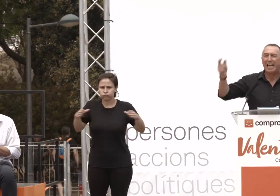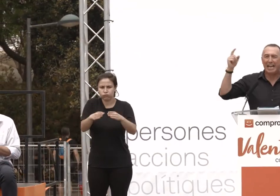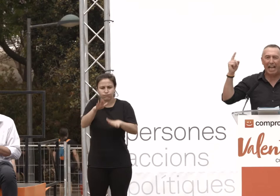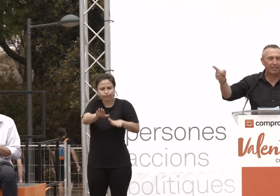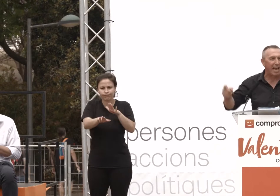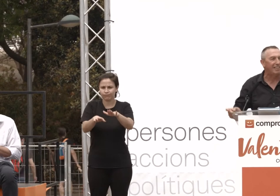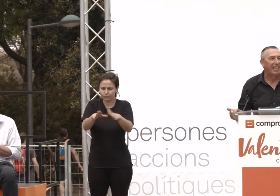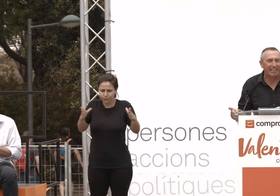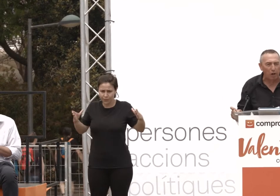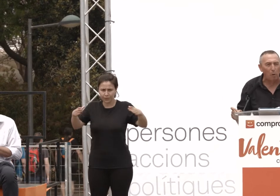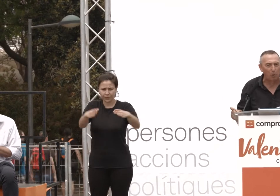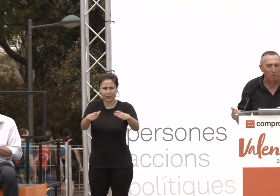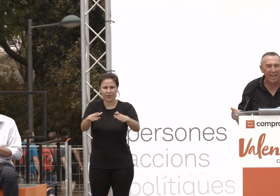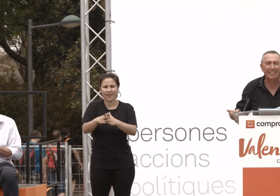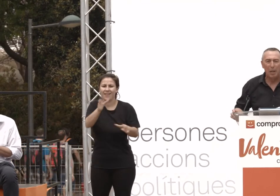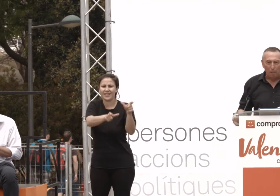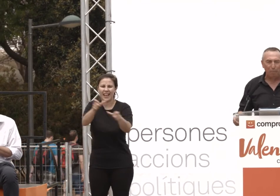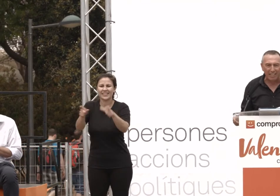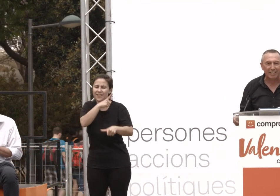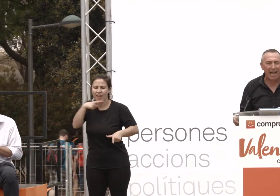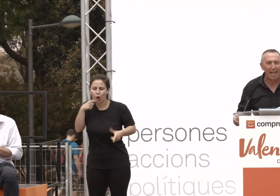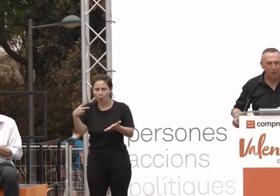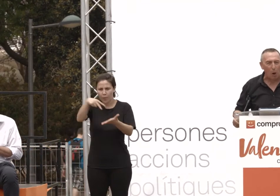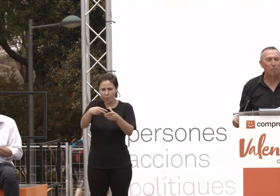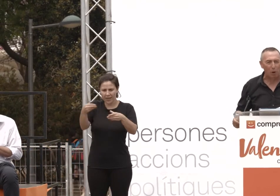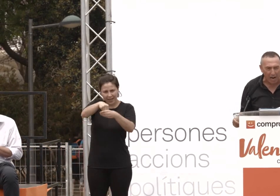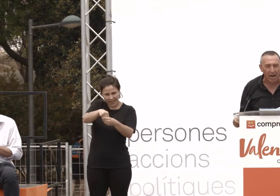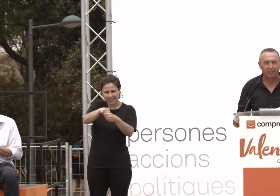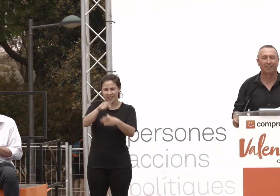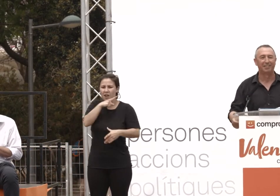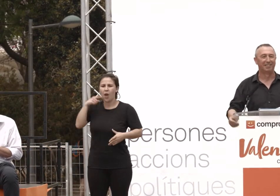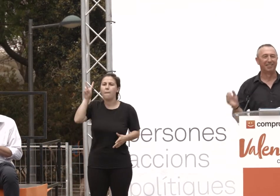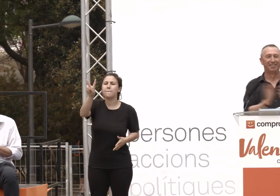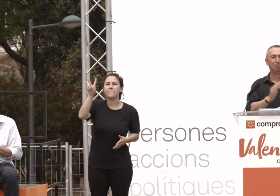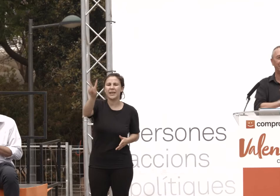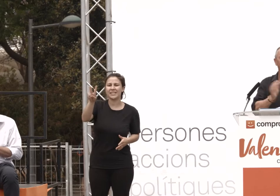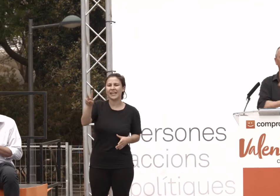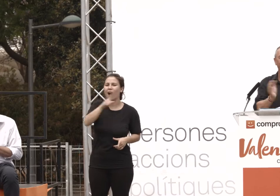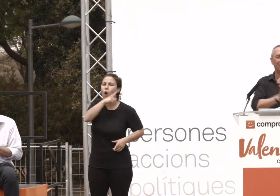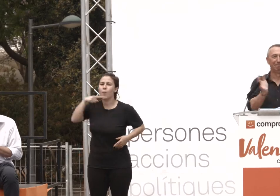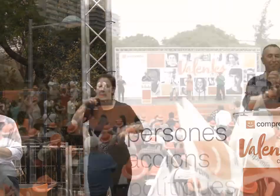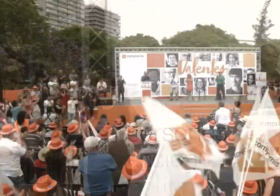país, la gent de Compromís. Visca Compromís!